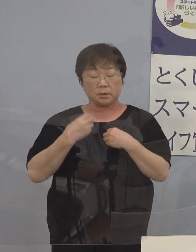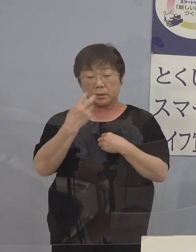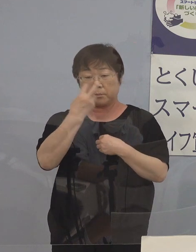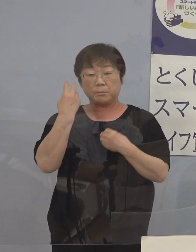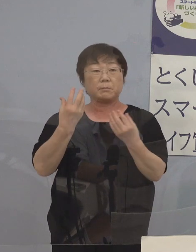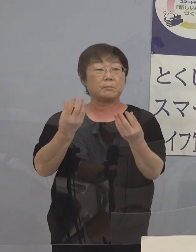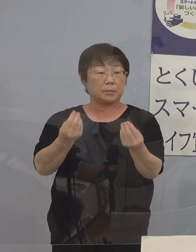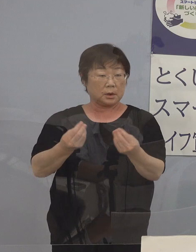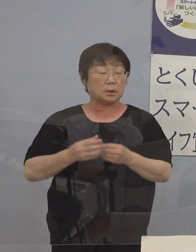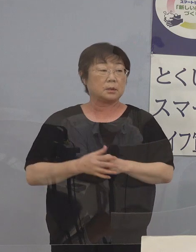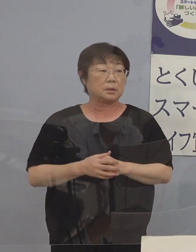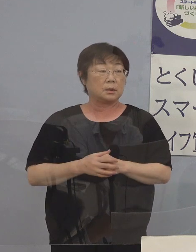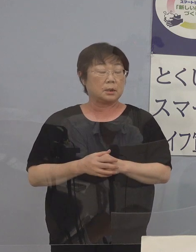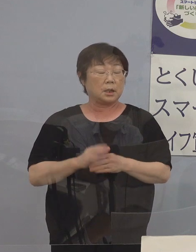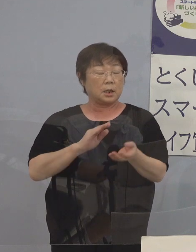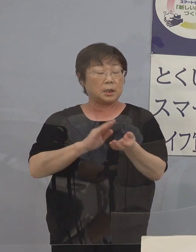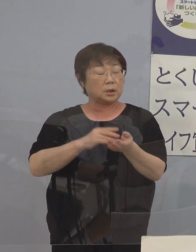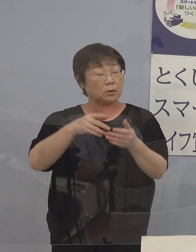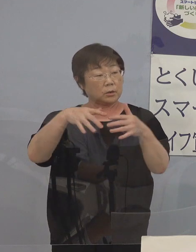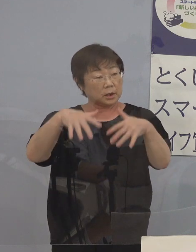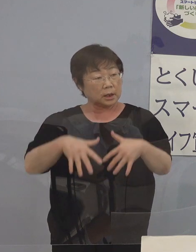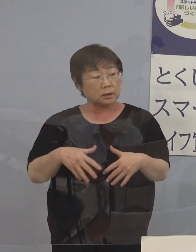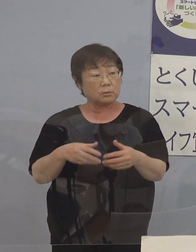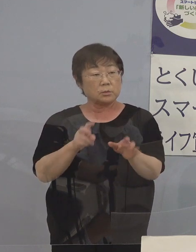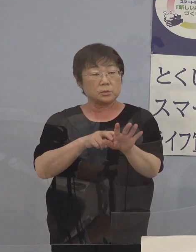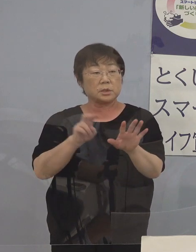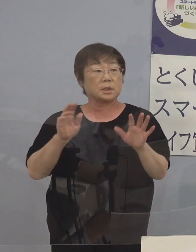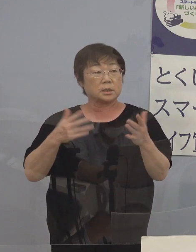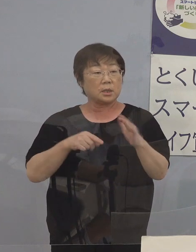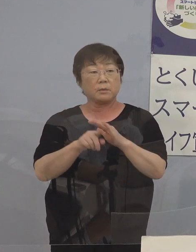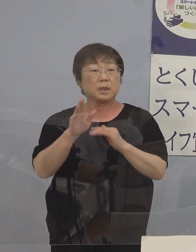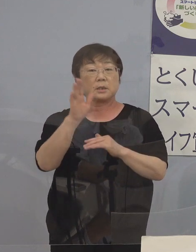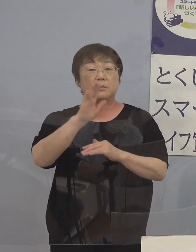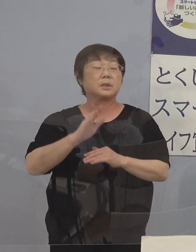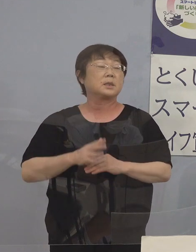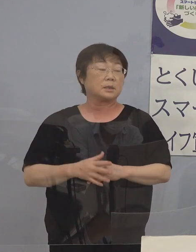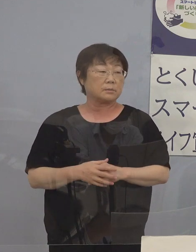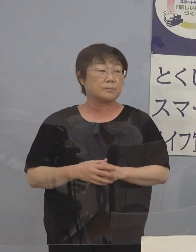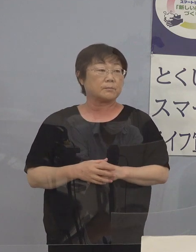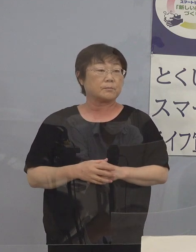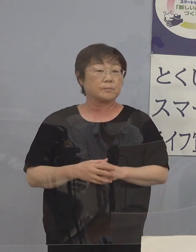ました。ですから医療機関受診してないというわけではありません。 この